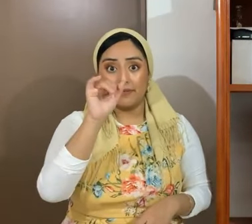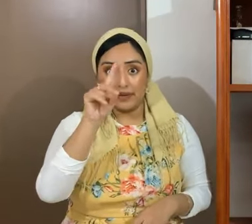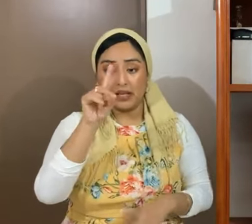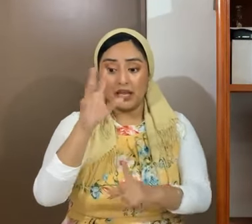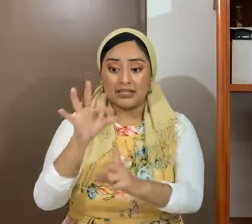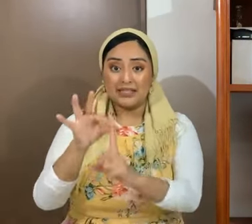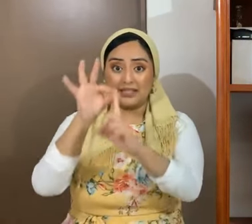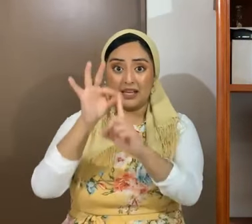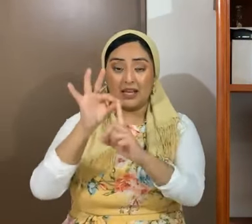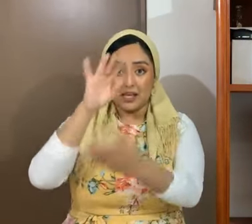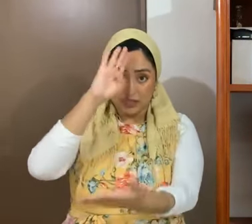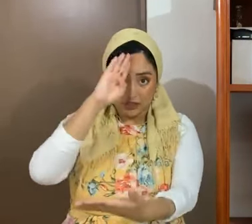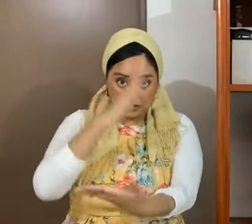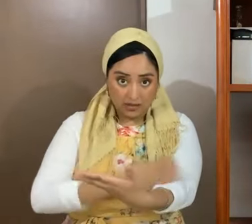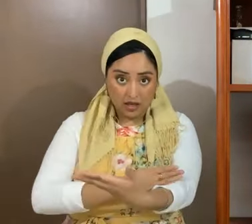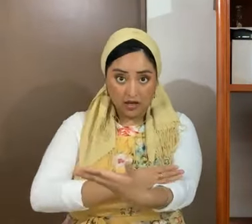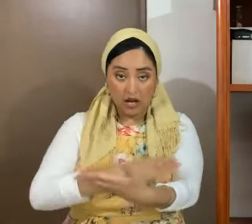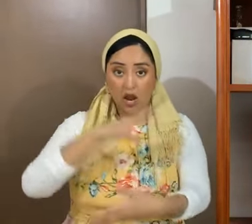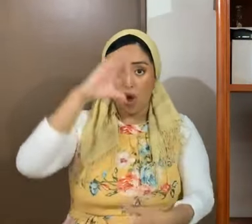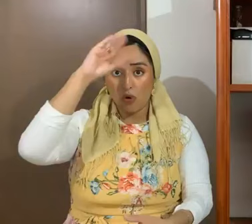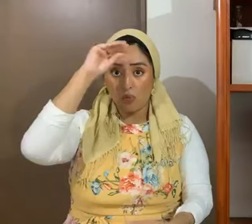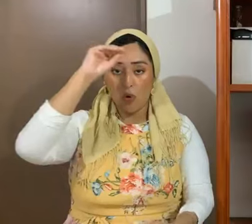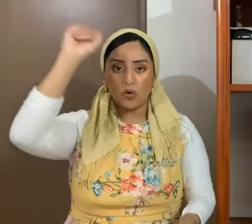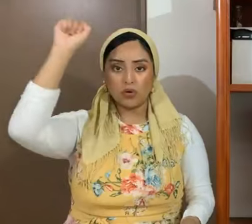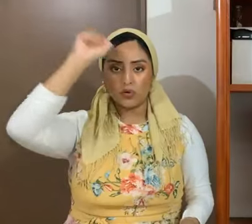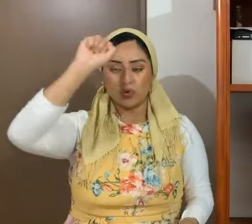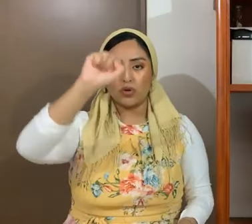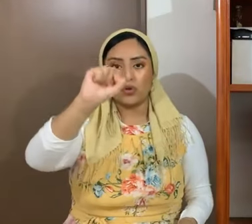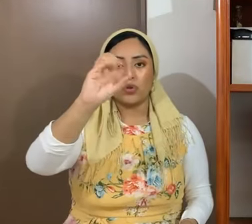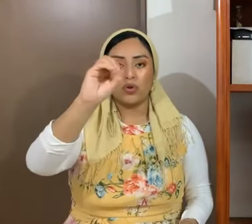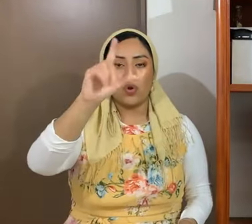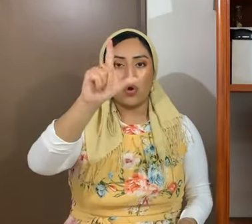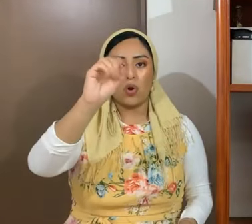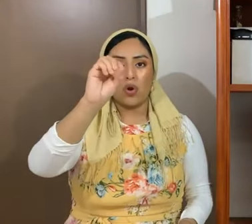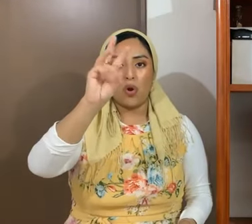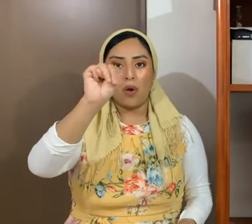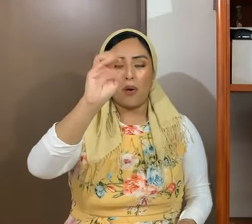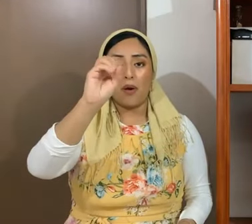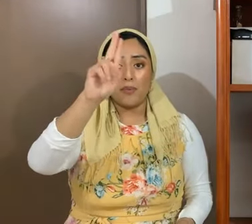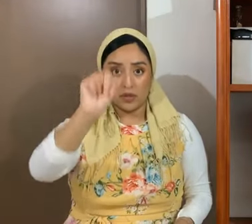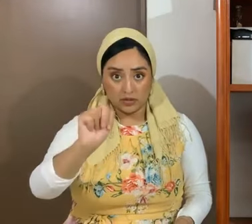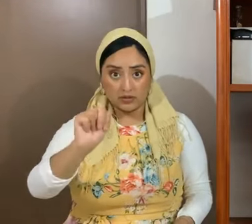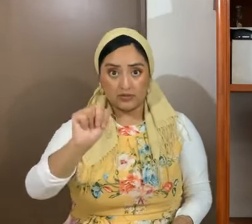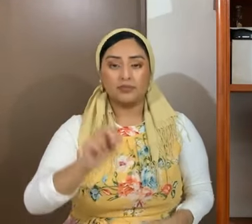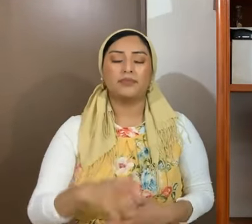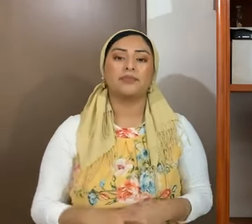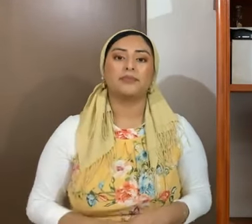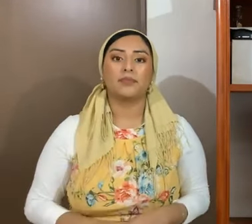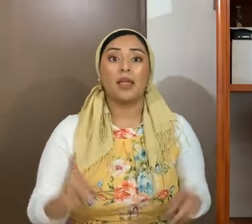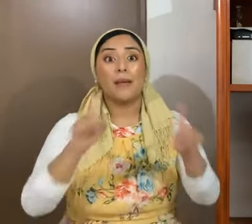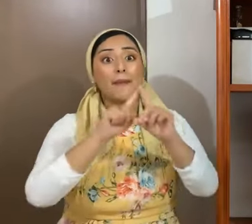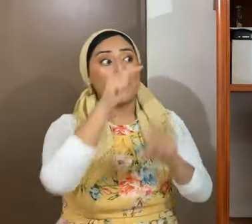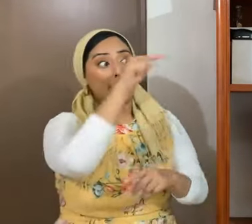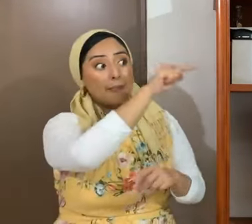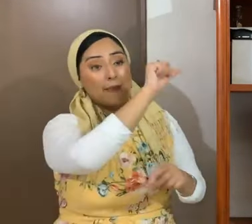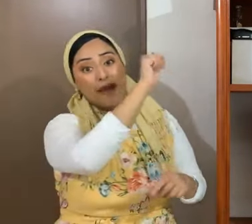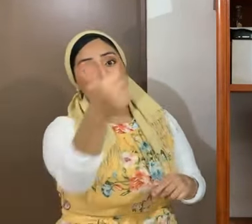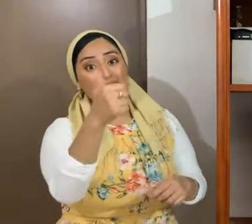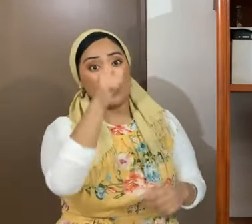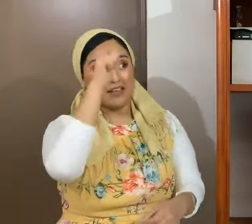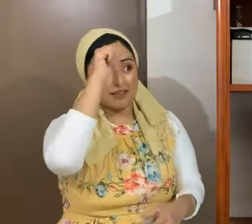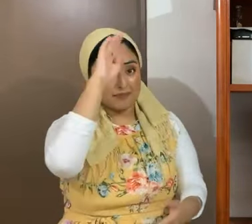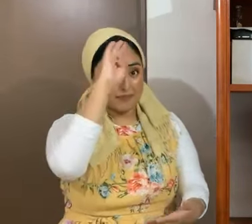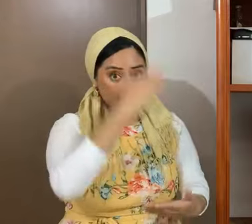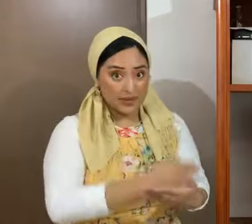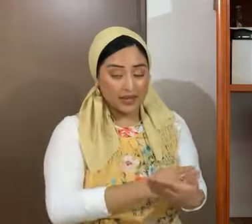a Salomón, entonces quien tenía que reinar era Salomón. Pero igual que Ismael y Adonías se rebelaron. ¿Ante